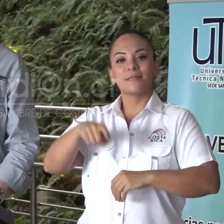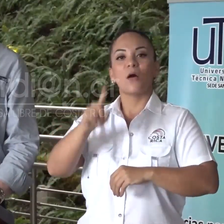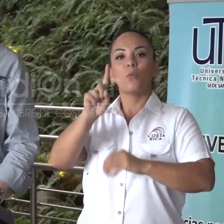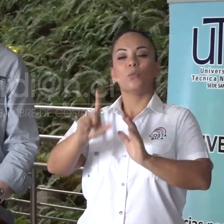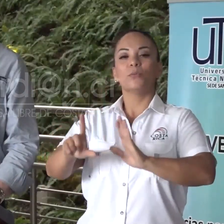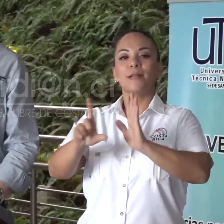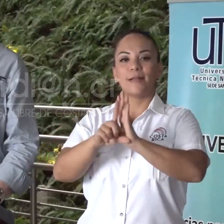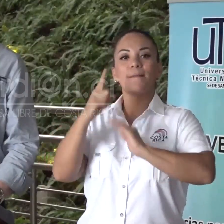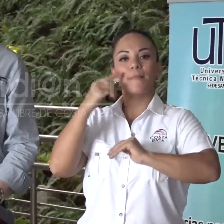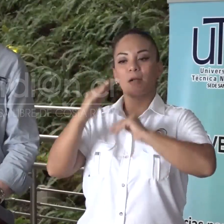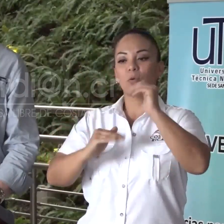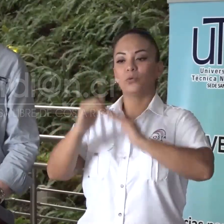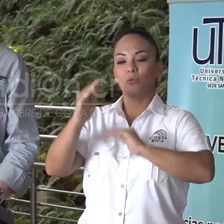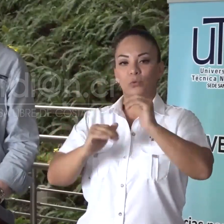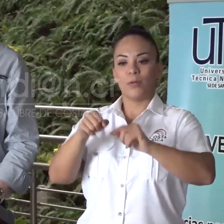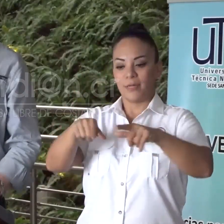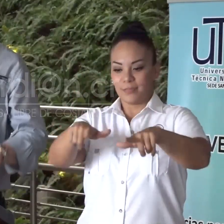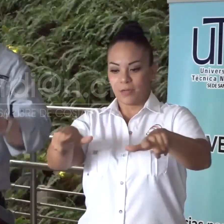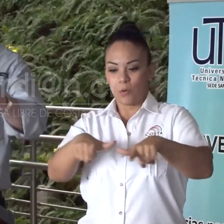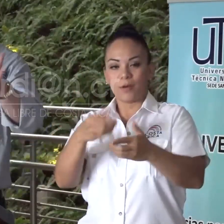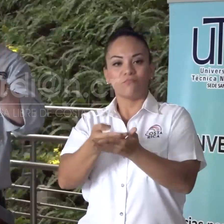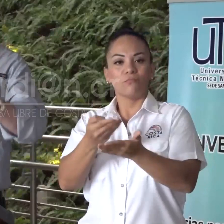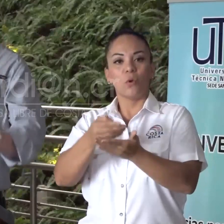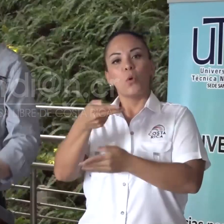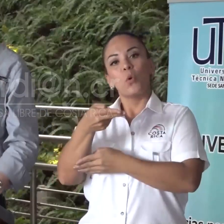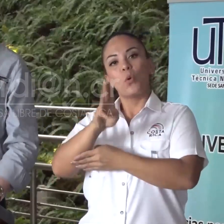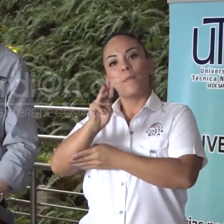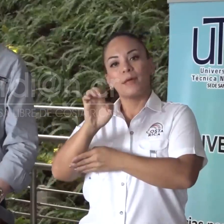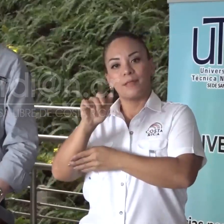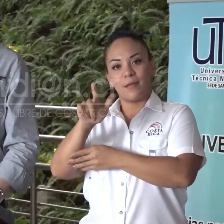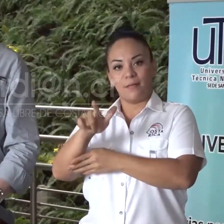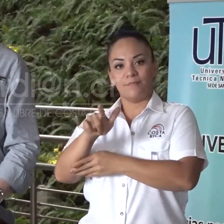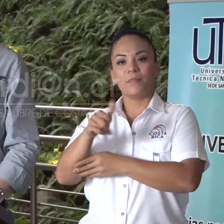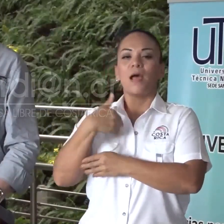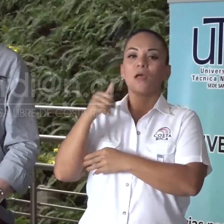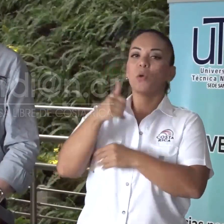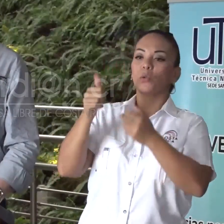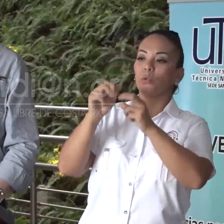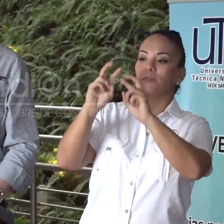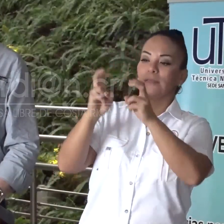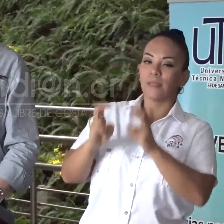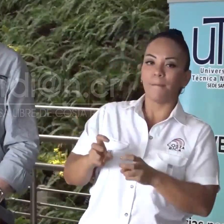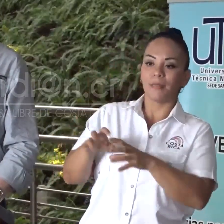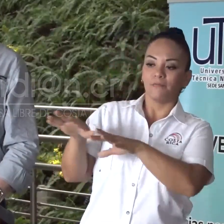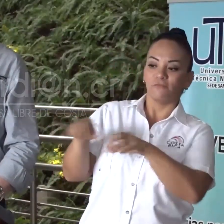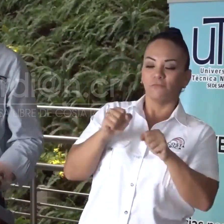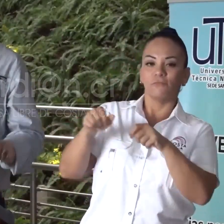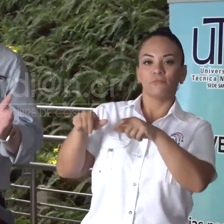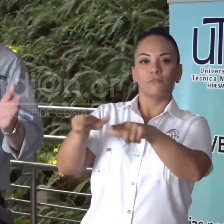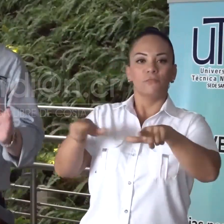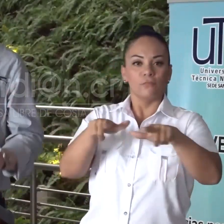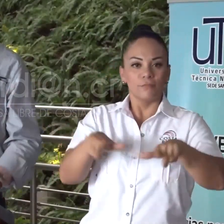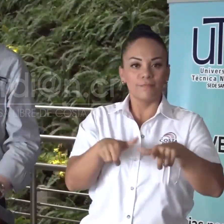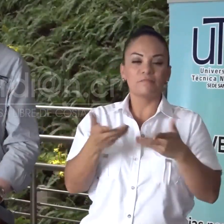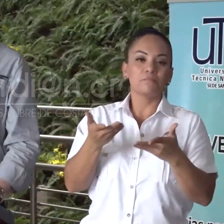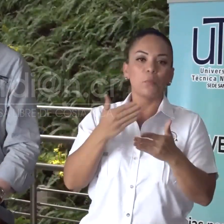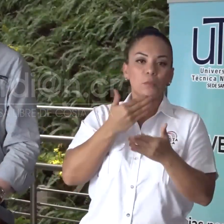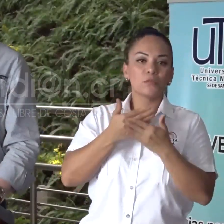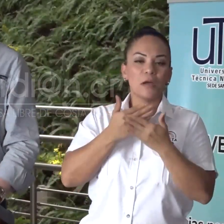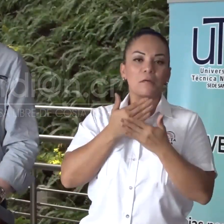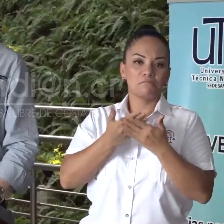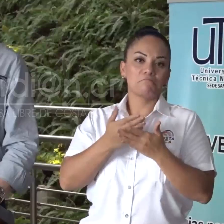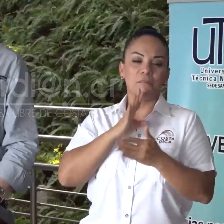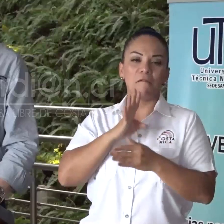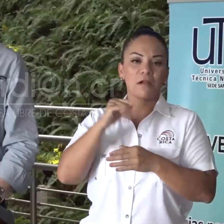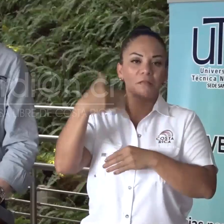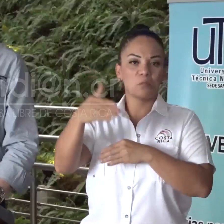ley para construir sobre el humedal. Hay unos temas de expropiación que podemos hablar en detalle, y bueno, y la